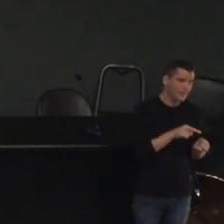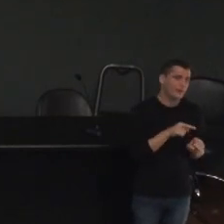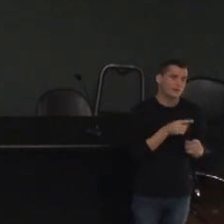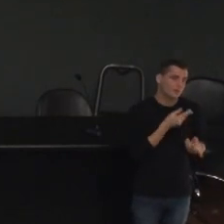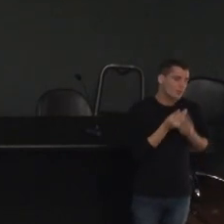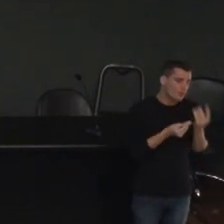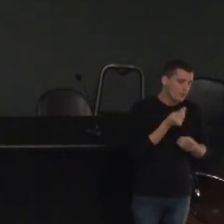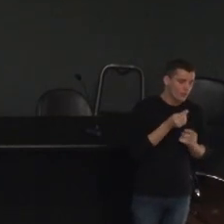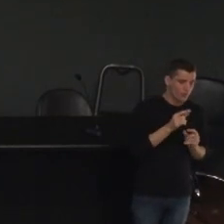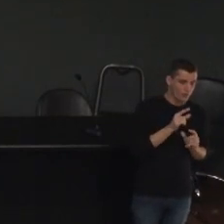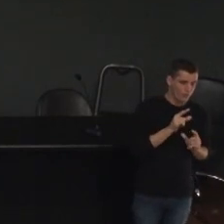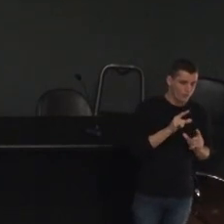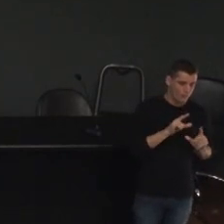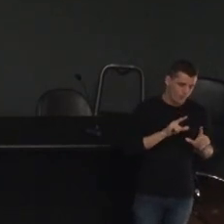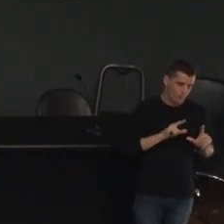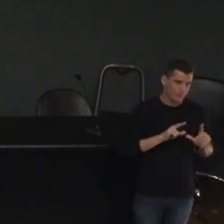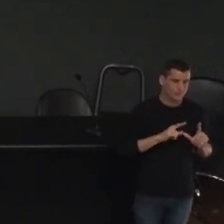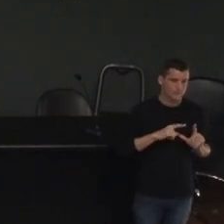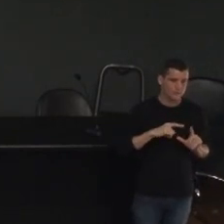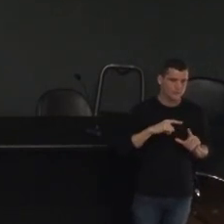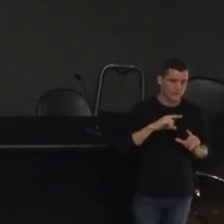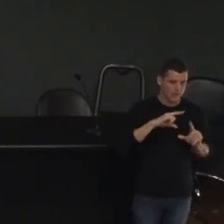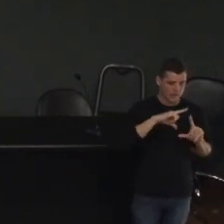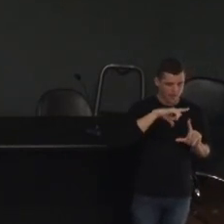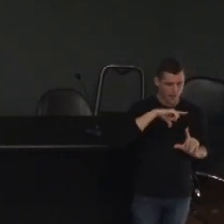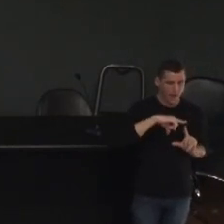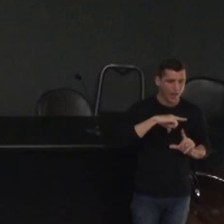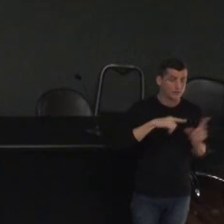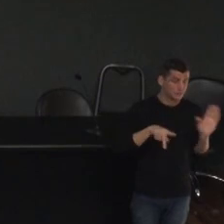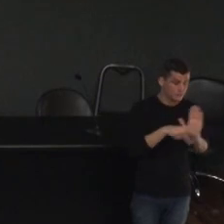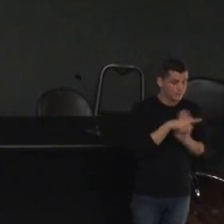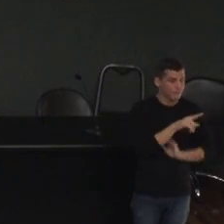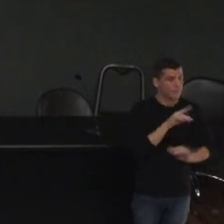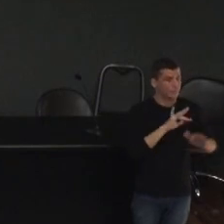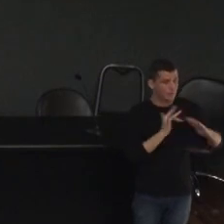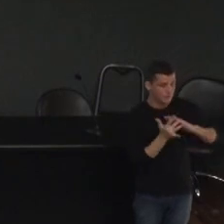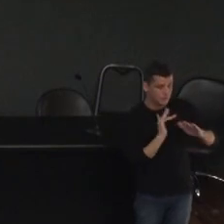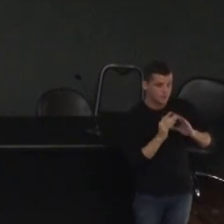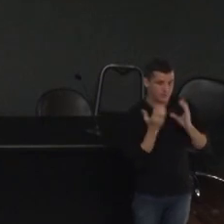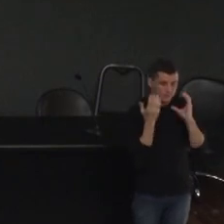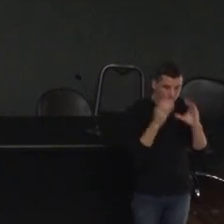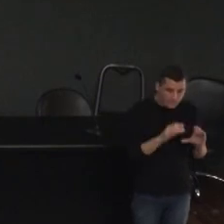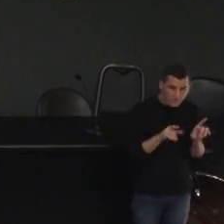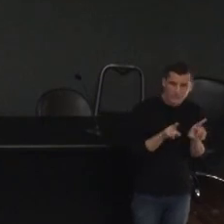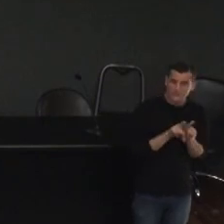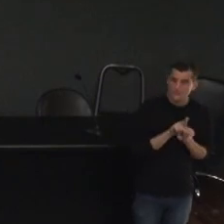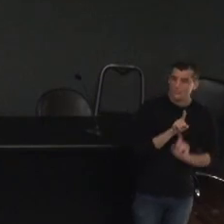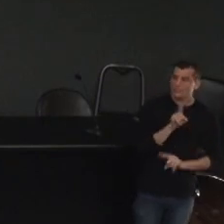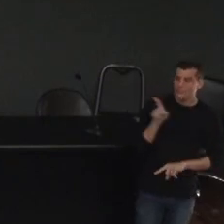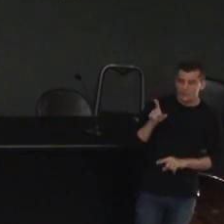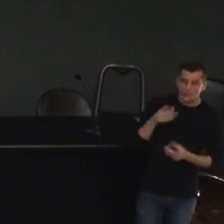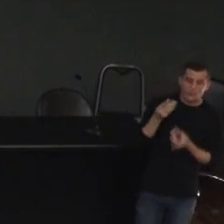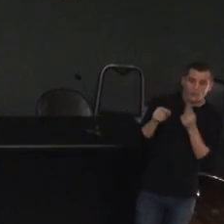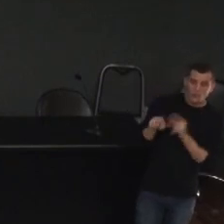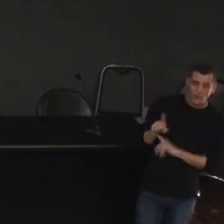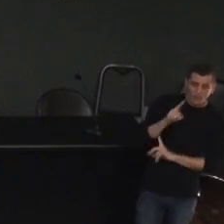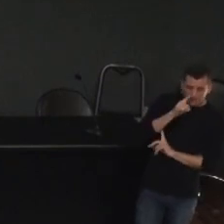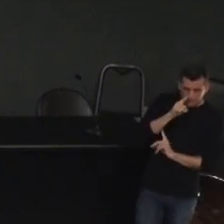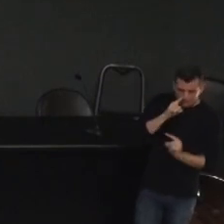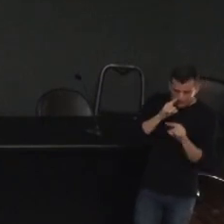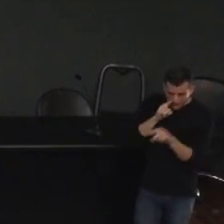etc política de privacidade a matriz e risco e etc então aqui por exemplo lá na prefeitura de Manaus